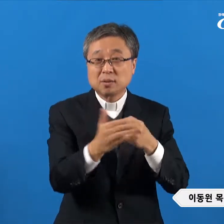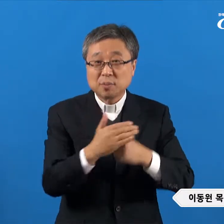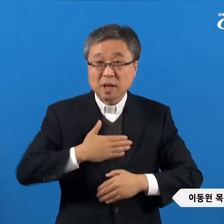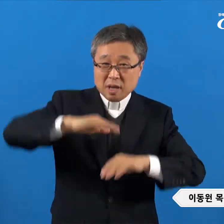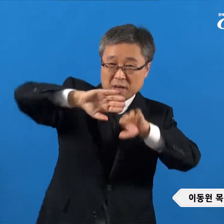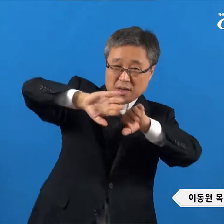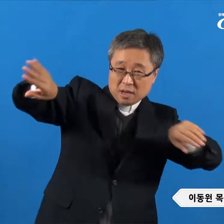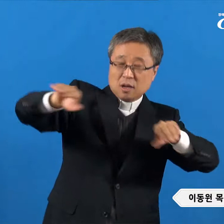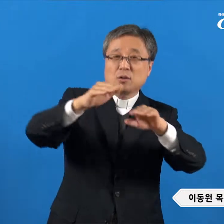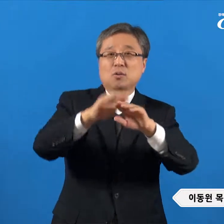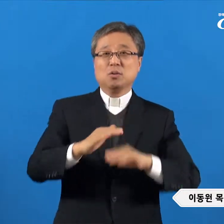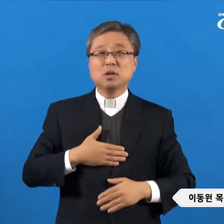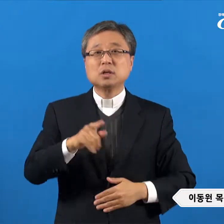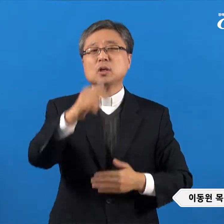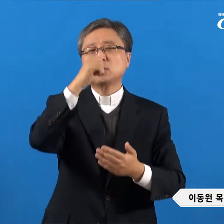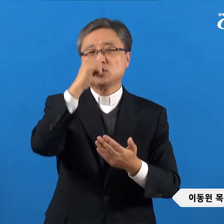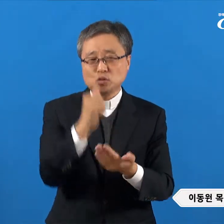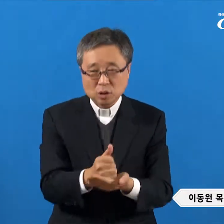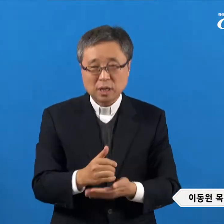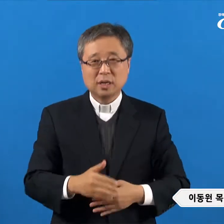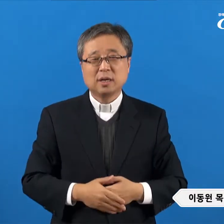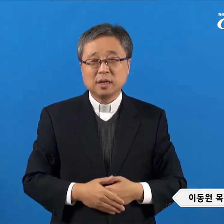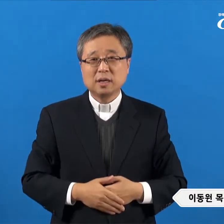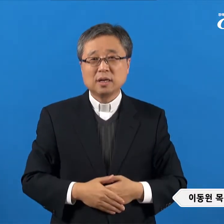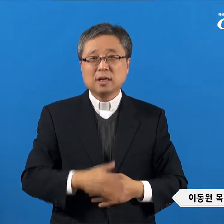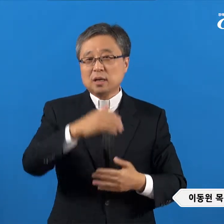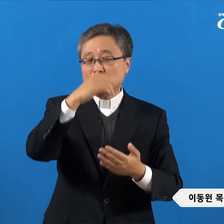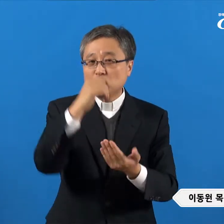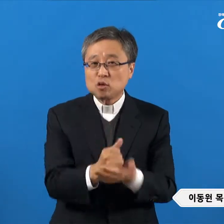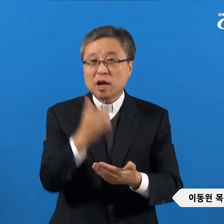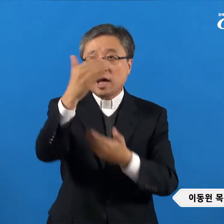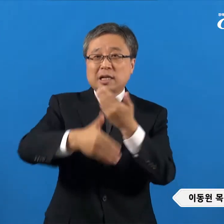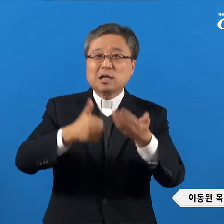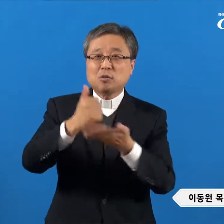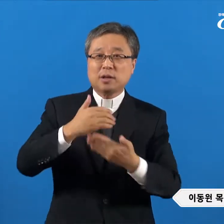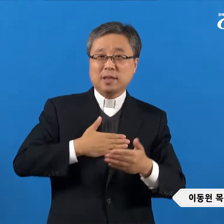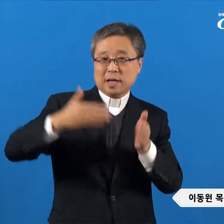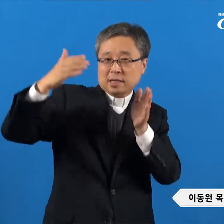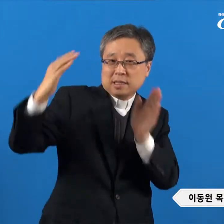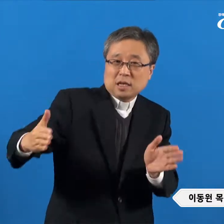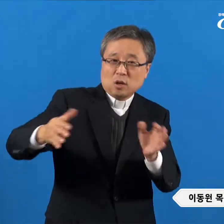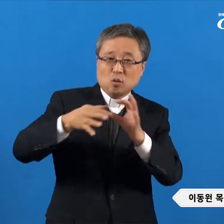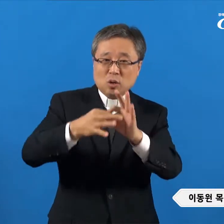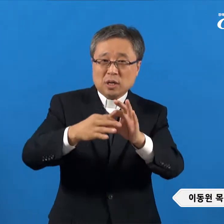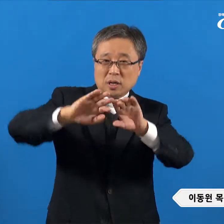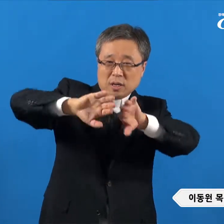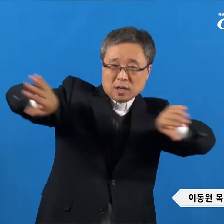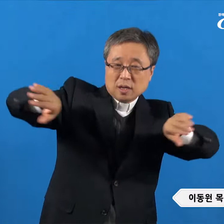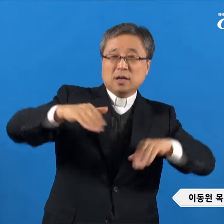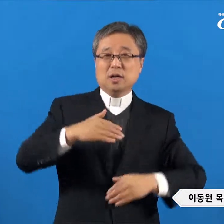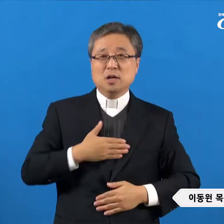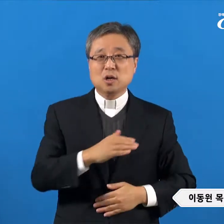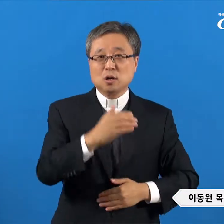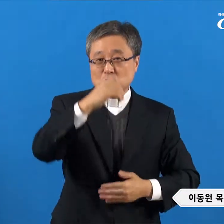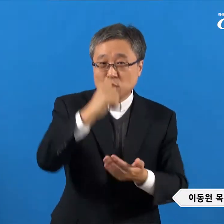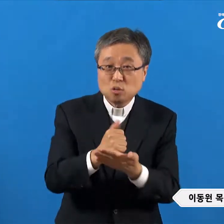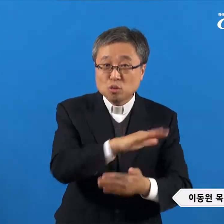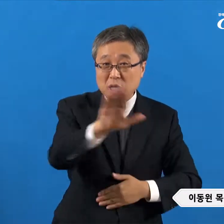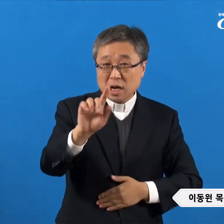갈라놓은 것이 있다. 그것이 죄라는 것입니다. 죄는 하나님과 나 사이의 관계를 갈라놓습니다. 죄는 우리가 아무리 기도해도